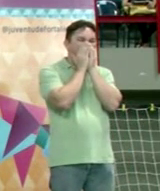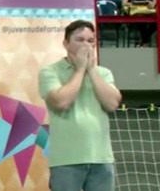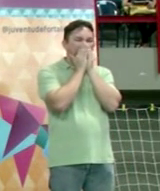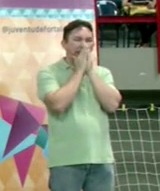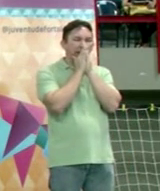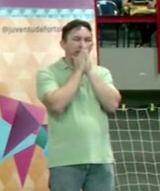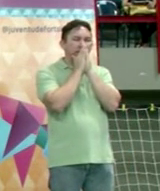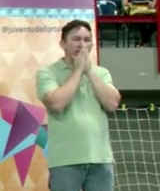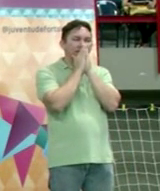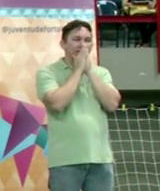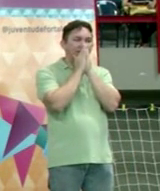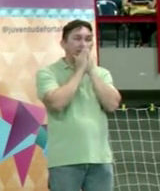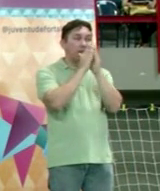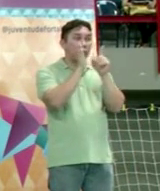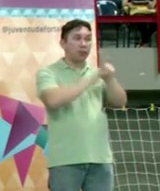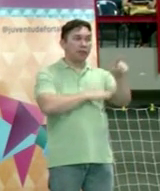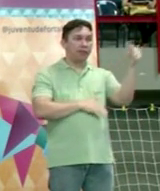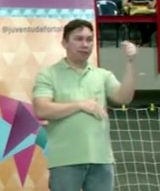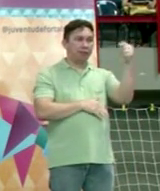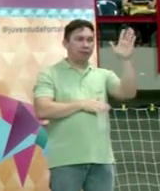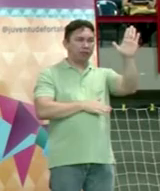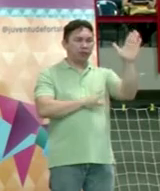só um parênteses rapidinho.